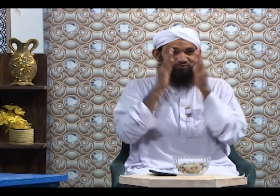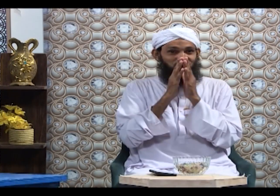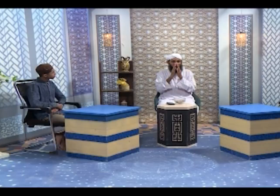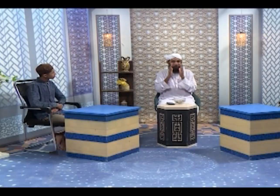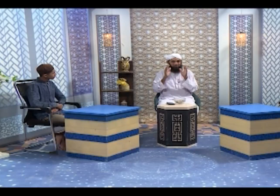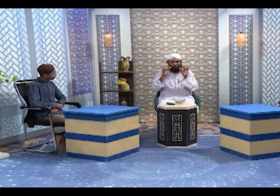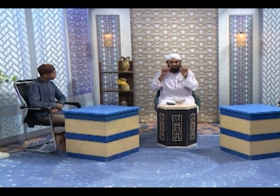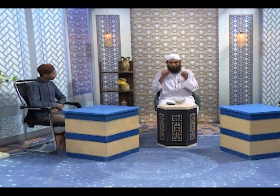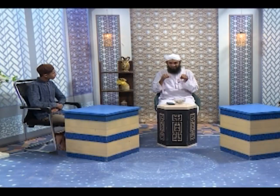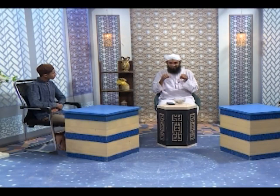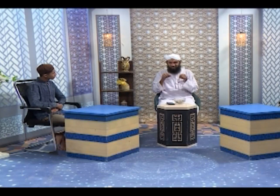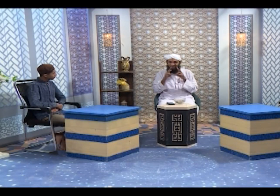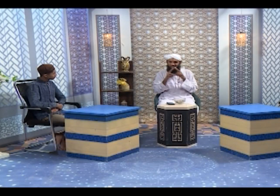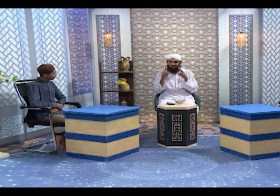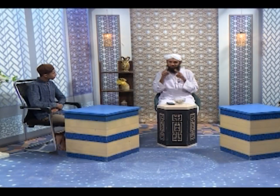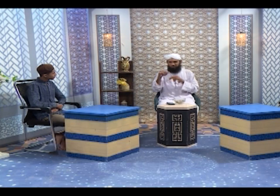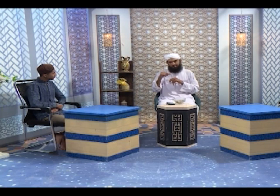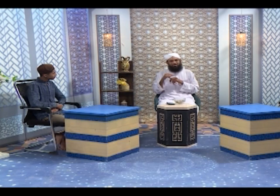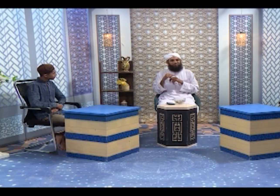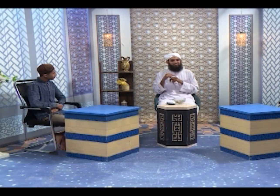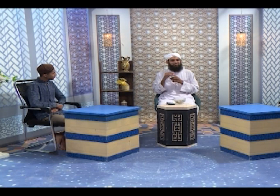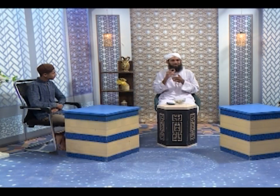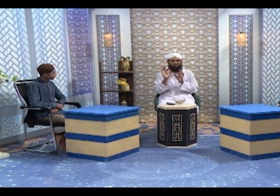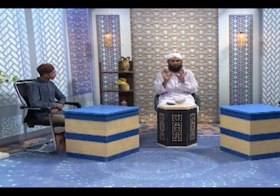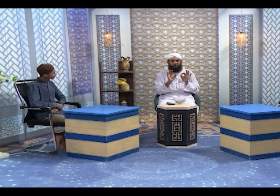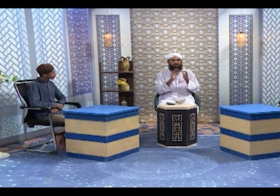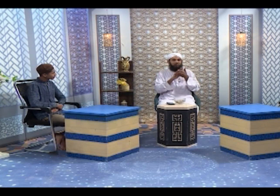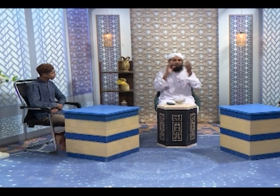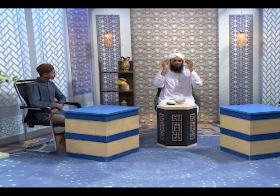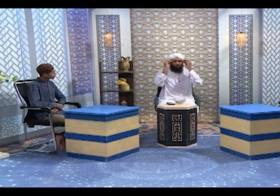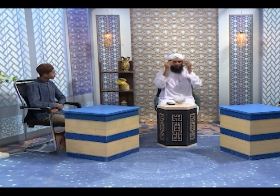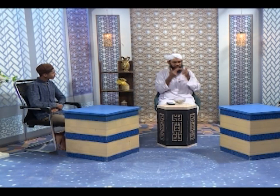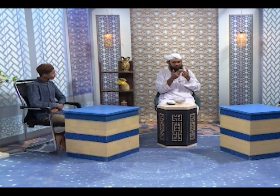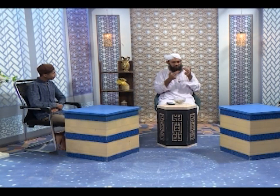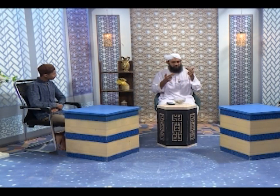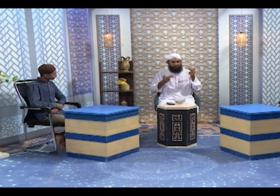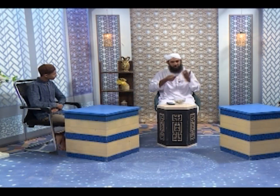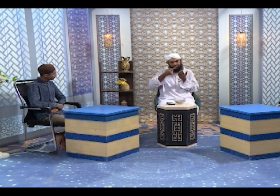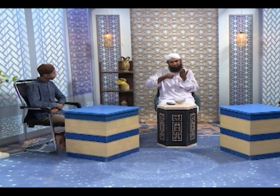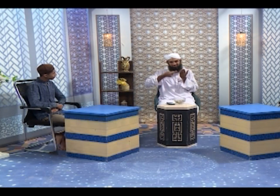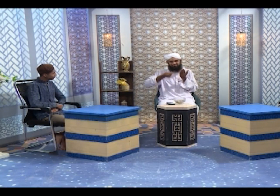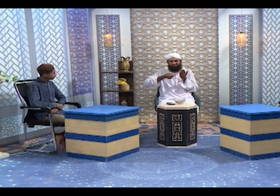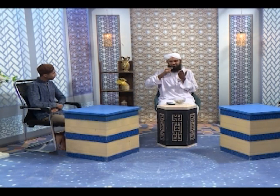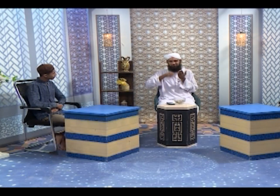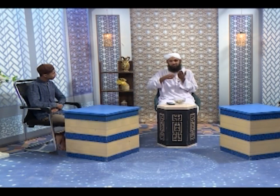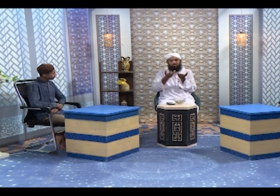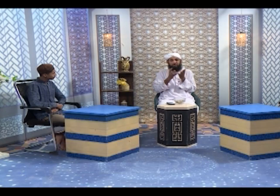ہوگا۔ حضرت مفتی احمد یار خان نعیمی رحمۃ اللہ علیہ اس حدیث پاک کے تحت ارشاد فرماتے ہیں، قیامت میں سب